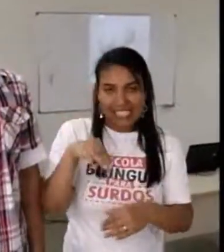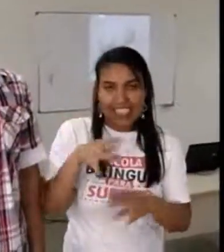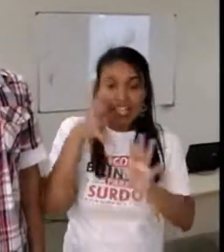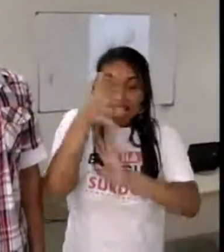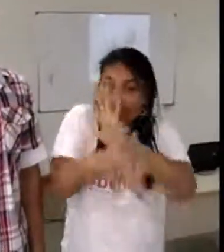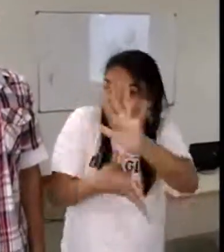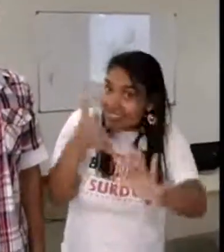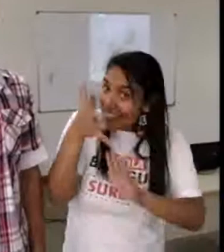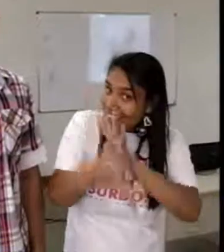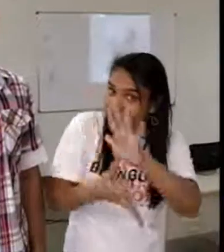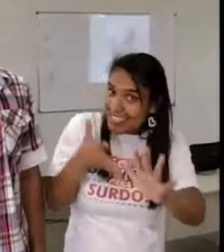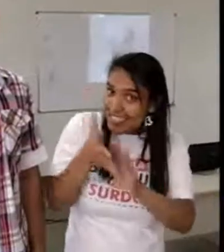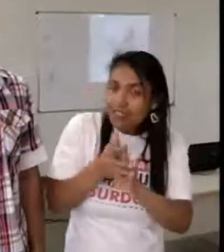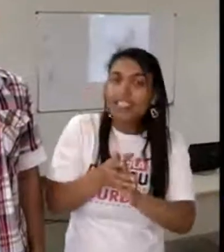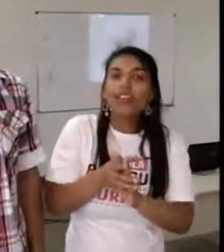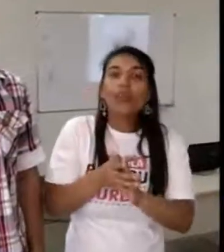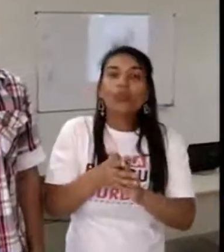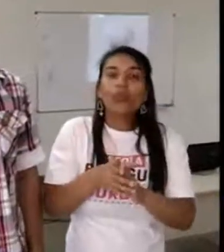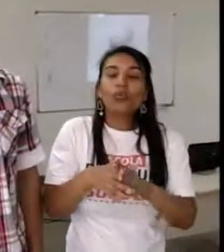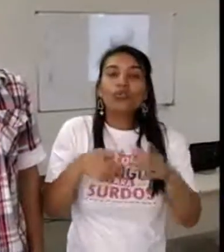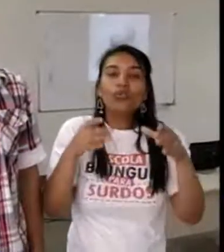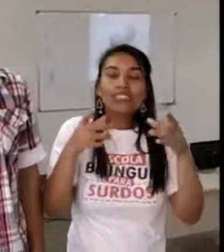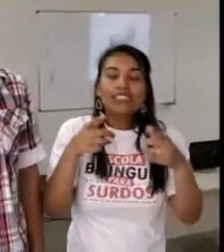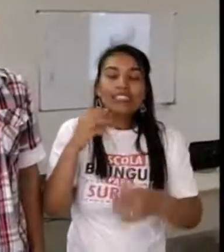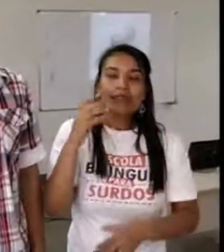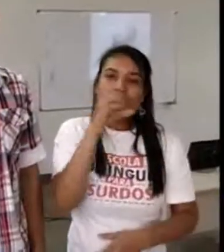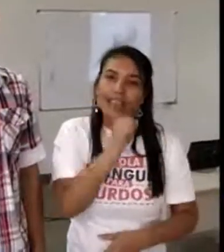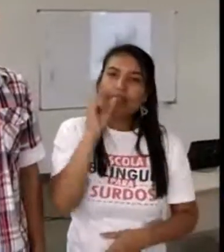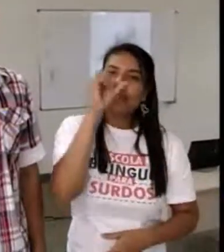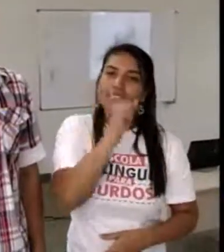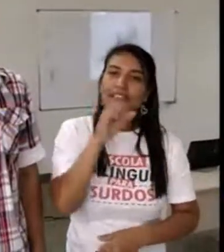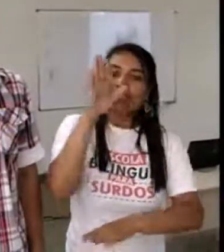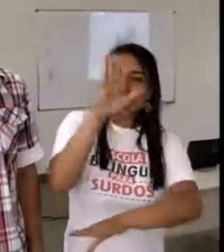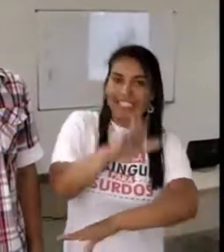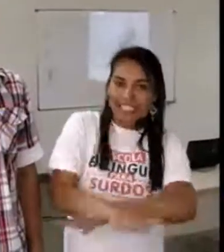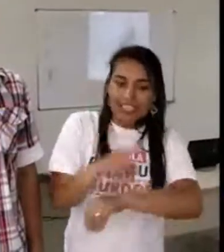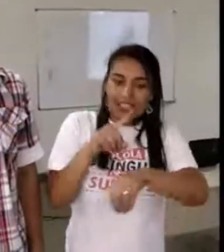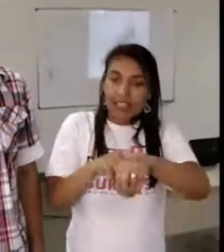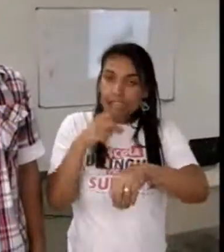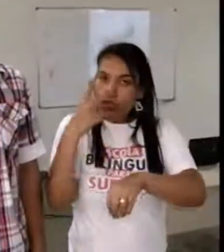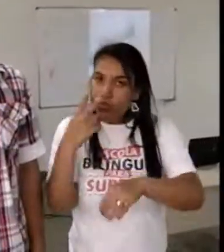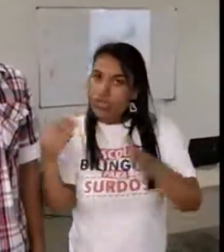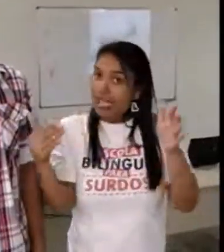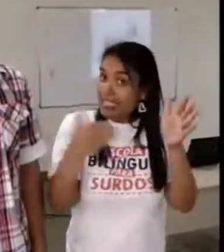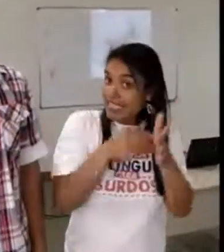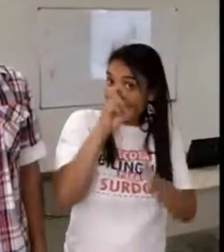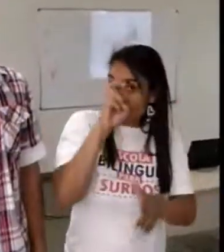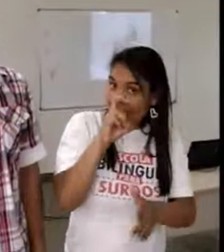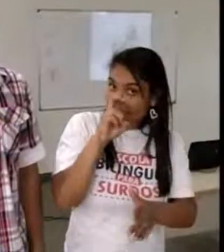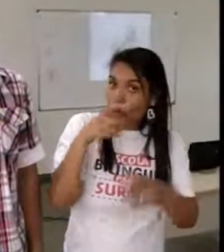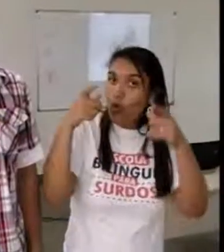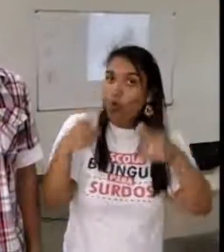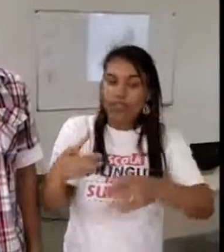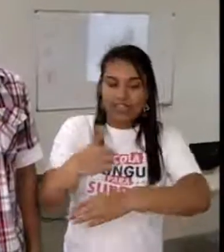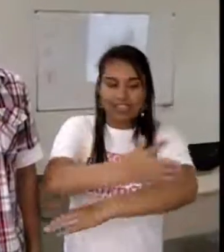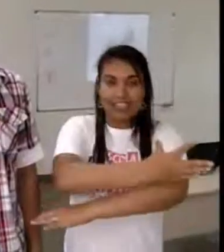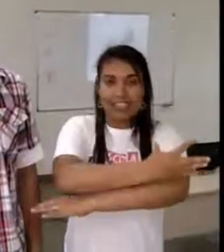brasileira de sinais, que acontece todos os sábados à tarde, de 14 a 17 horas, no centro da família Madalena